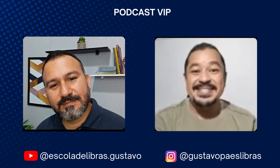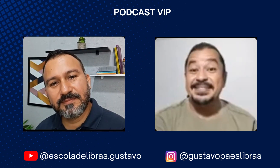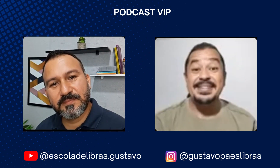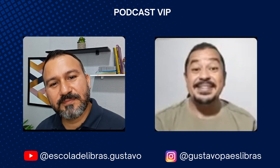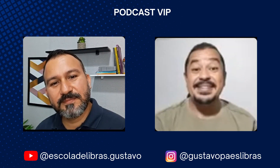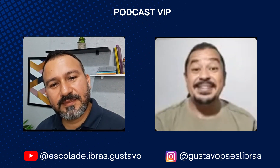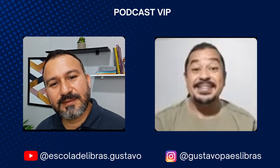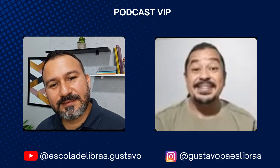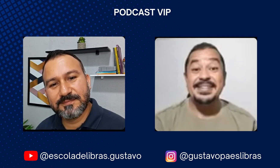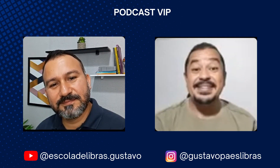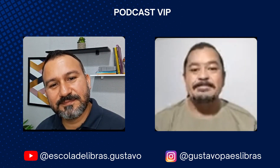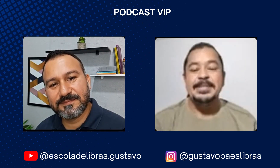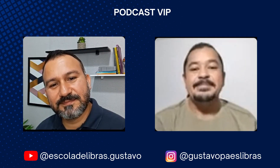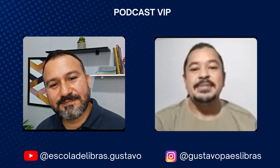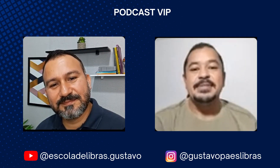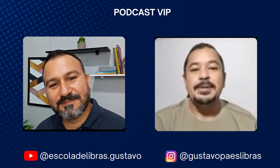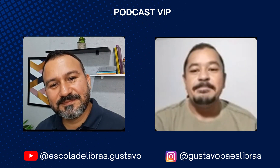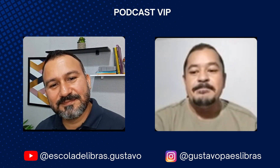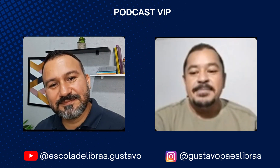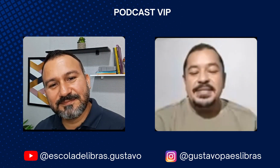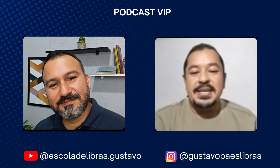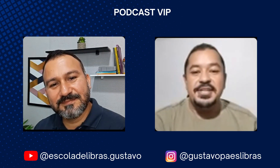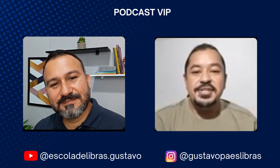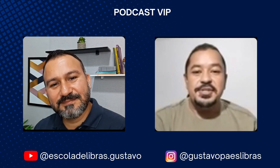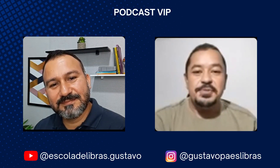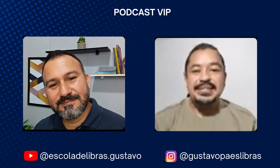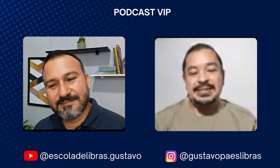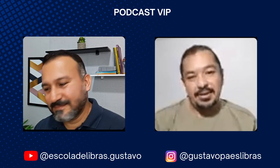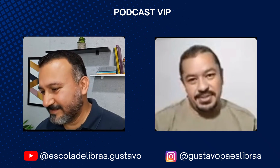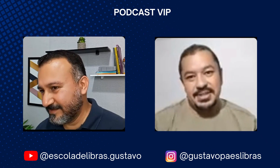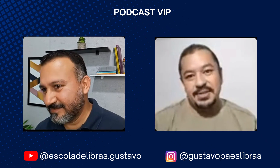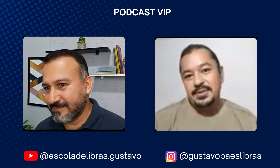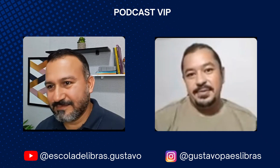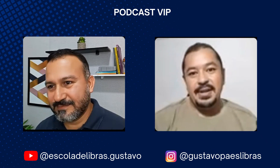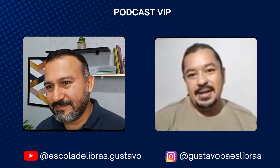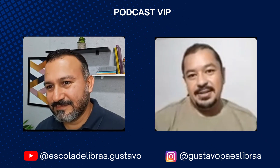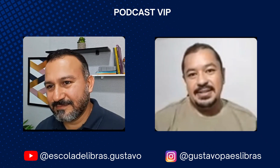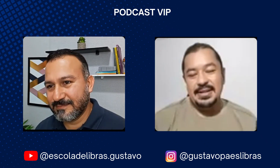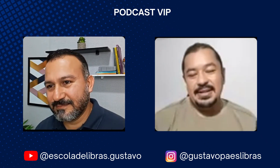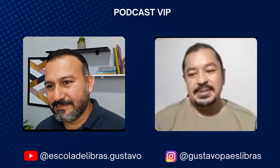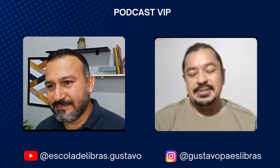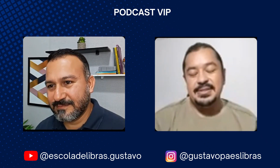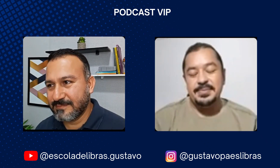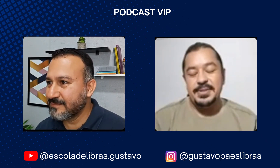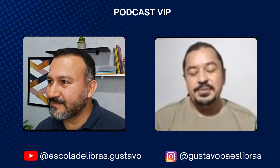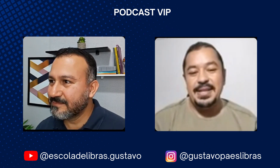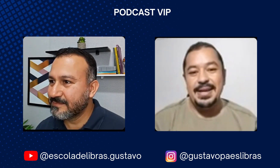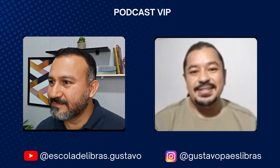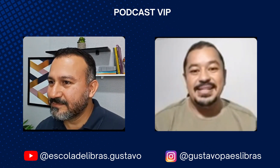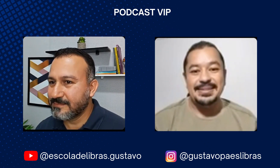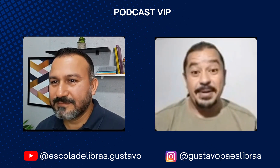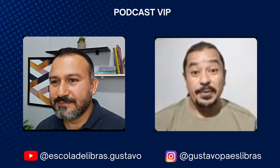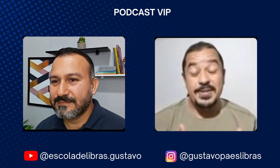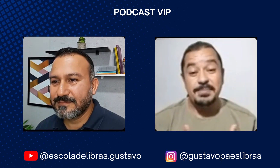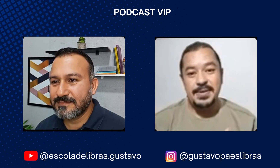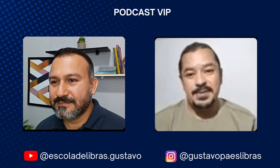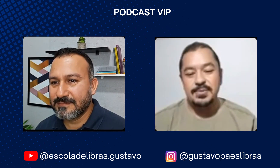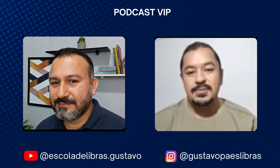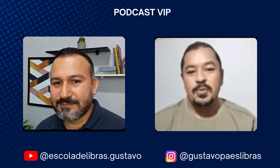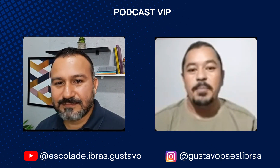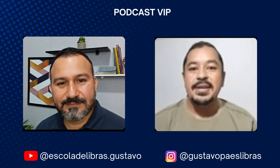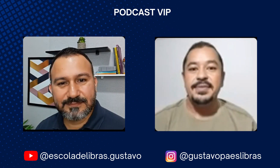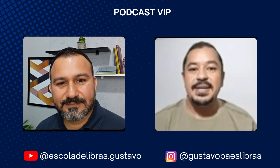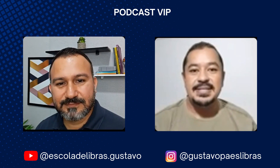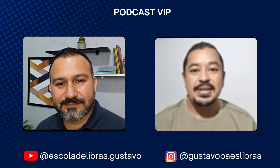né? Assim, o que, que a gente vai fazer, né? Então, se a gente puder adiantar, algumas dicas foi falado, né, na época, né? Se a gente puder adiantar para